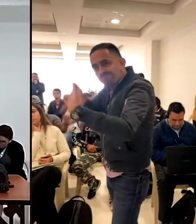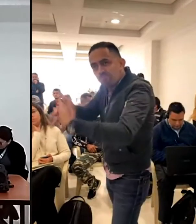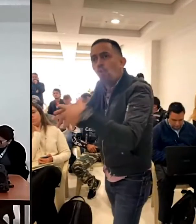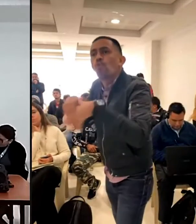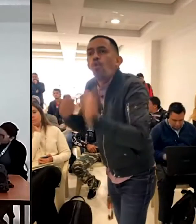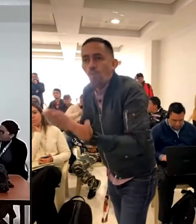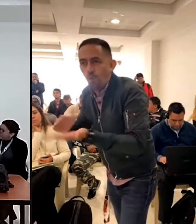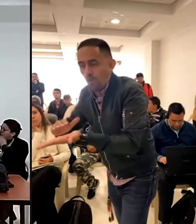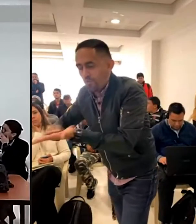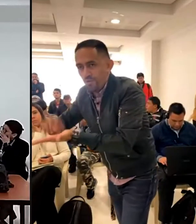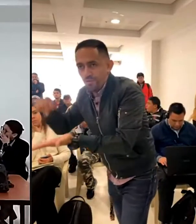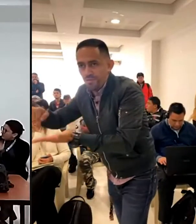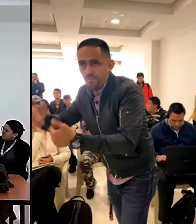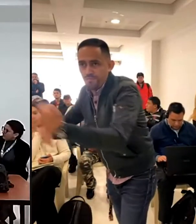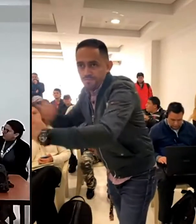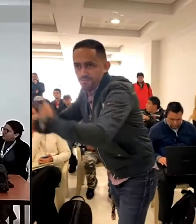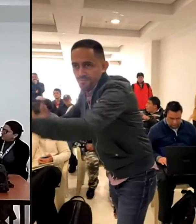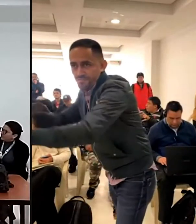s